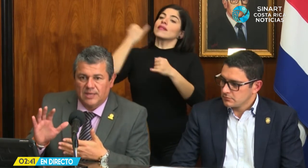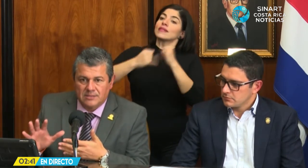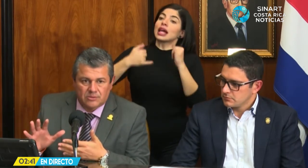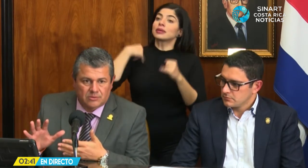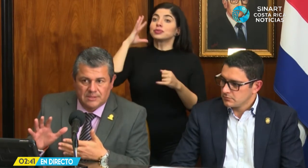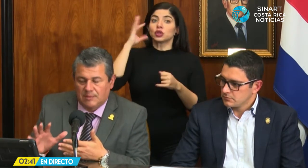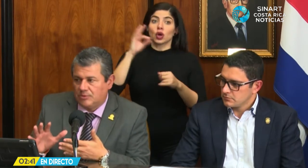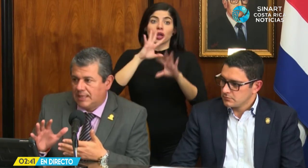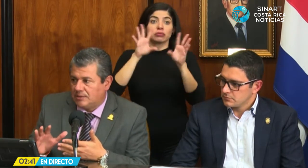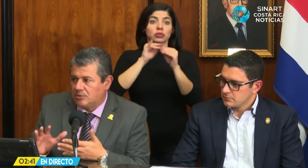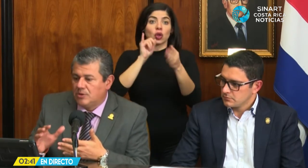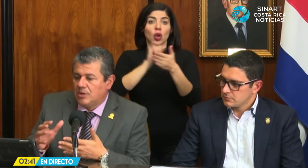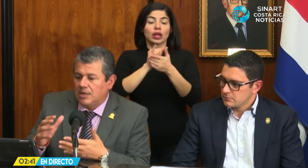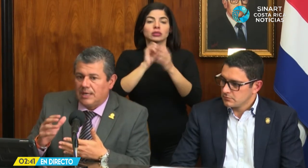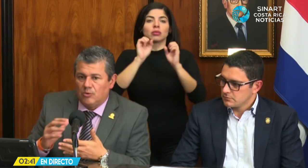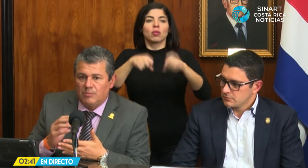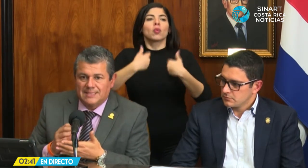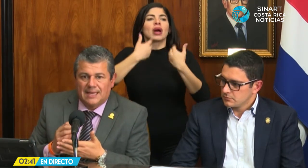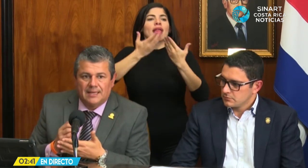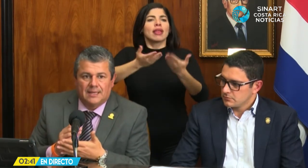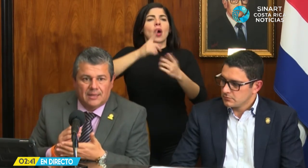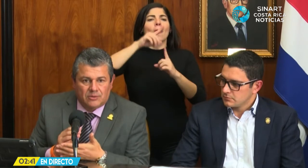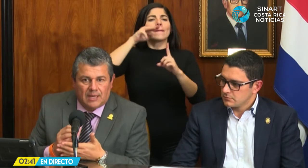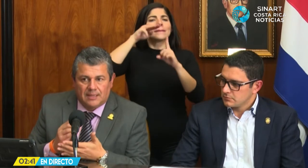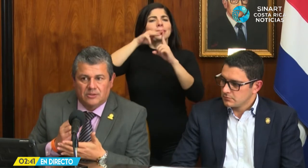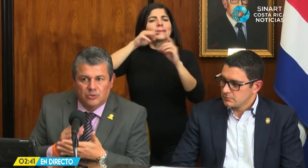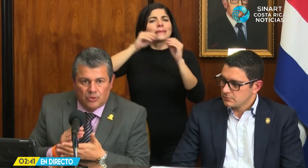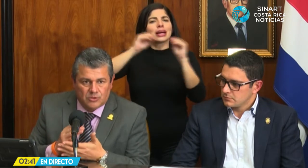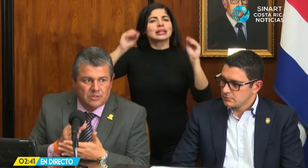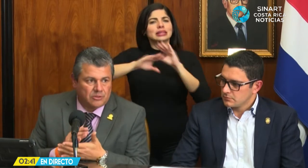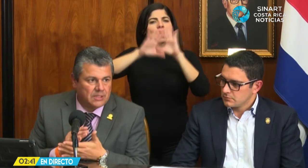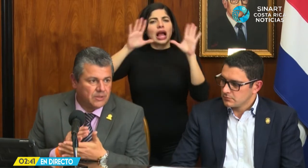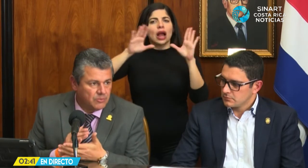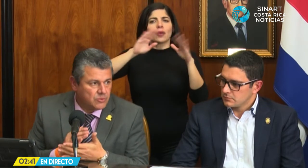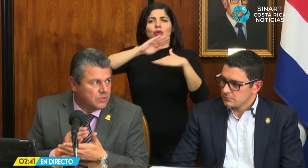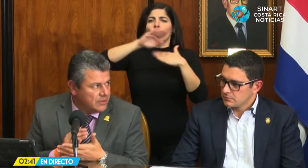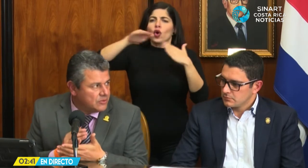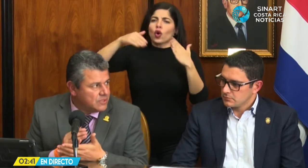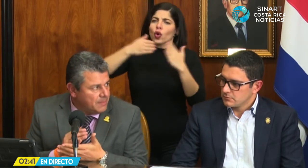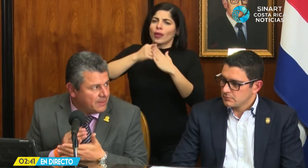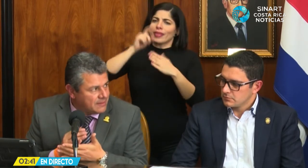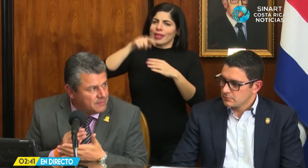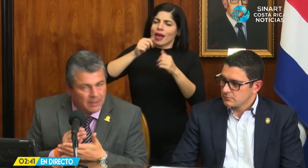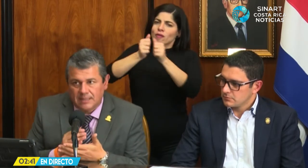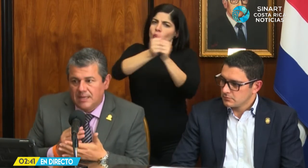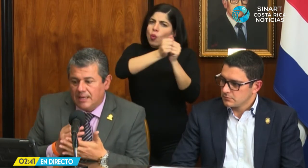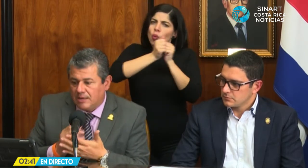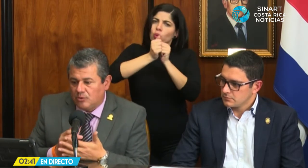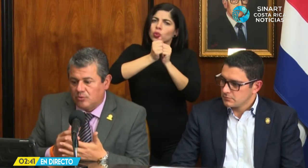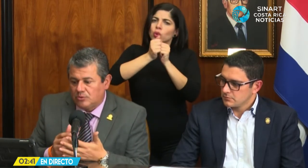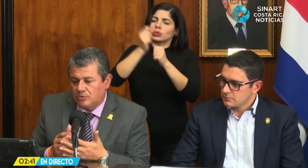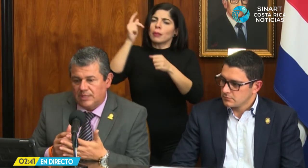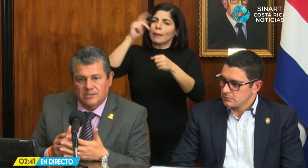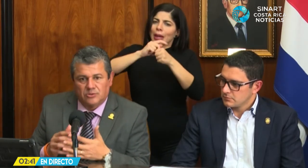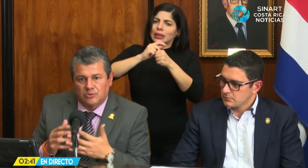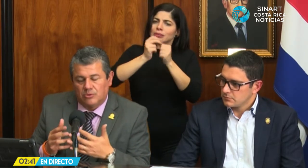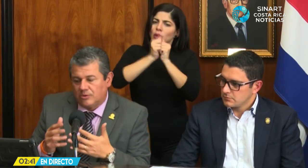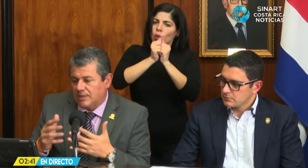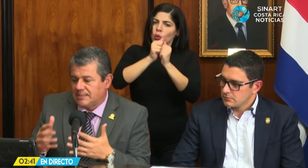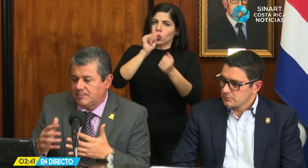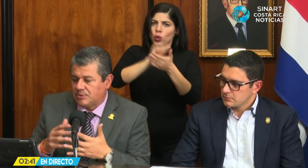que con esto estamos dando un mensaje claro a que todos y todas debemos unirnos y participar en conjunto con